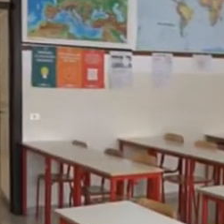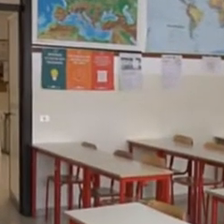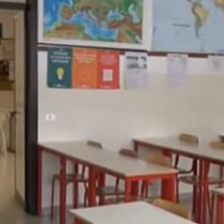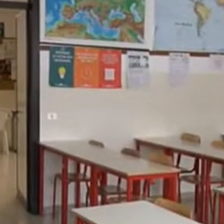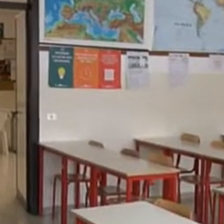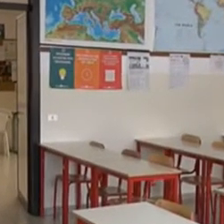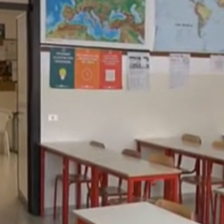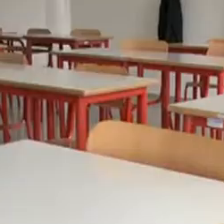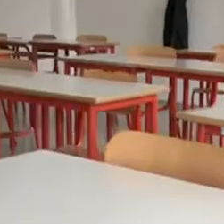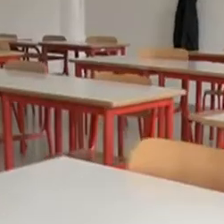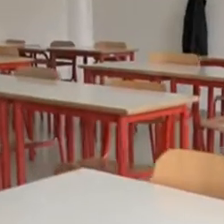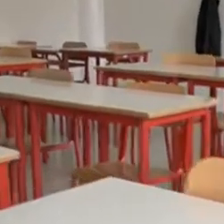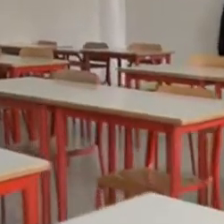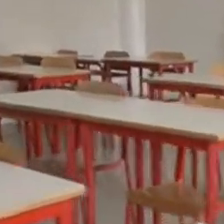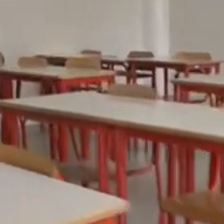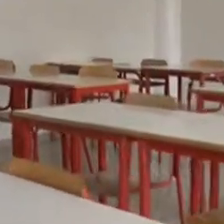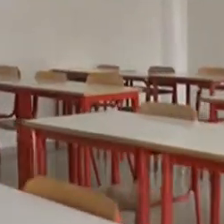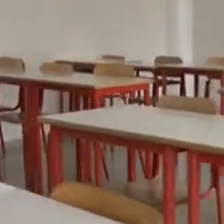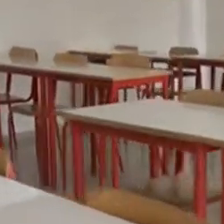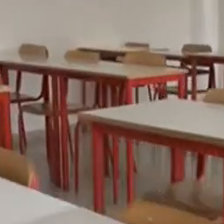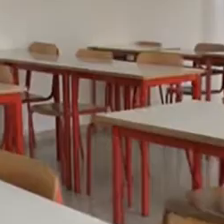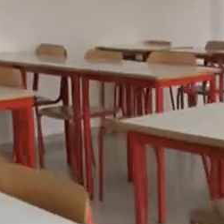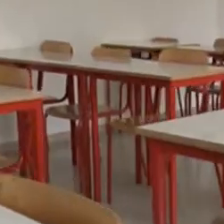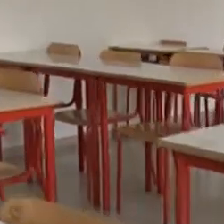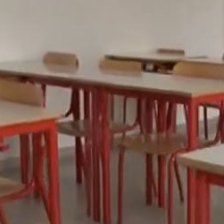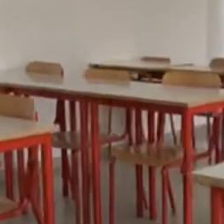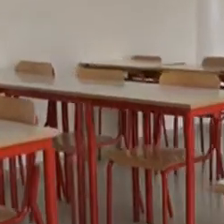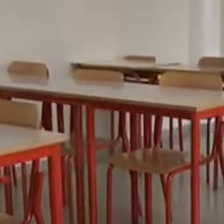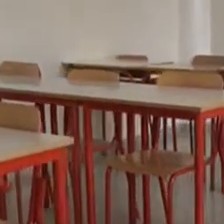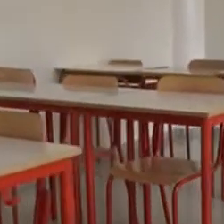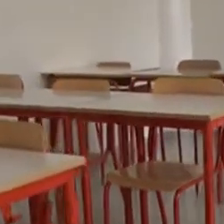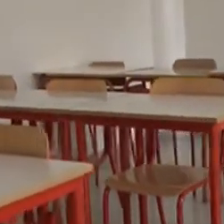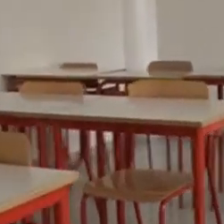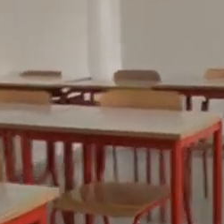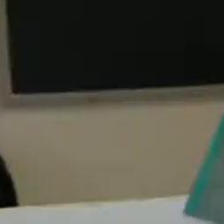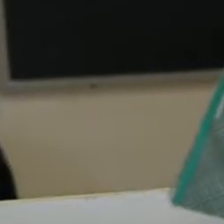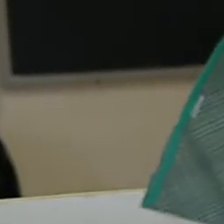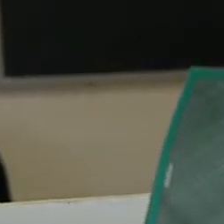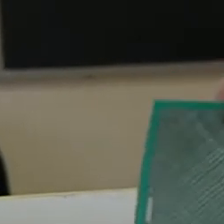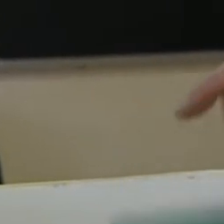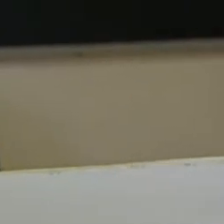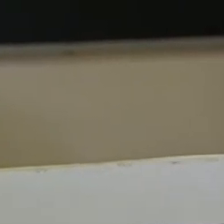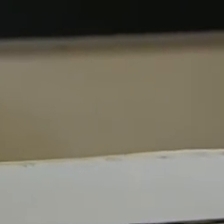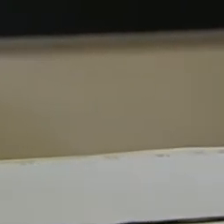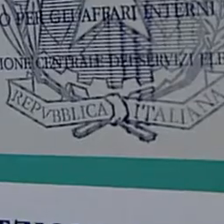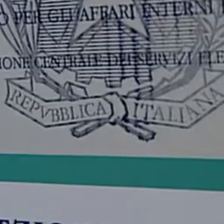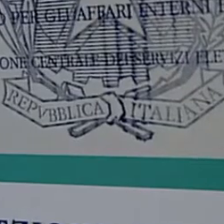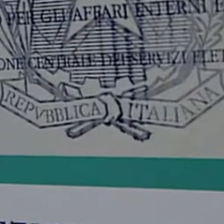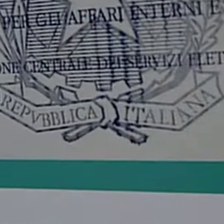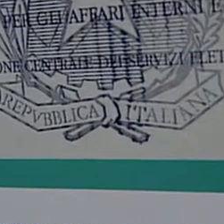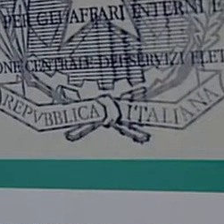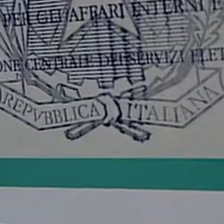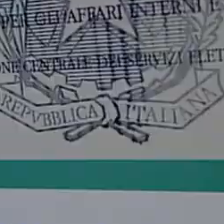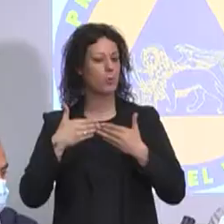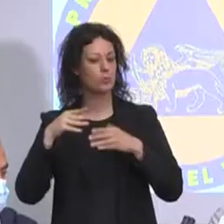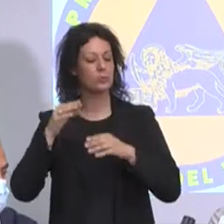a partire dalla data dell'inizio dell'anno scolastico, in qualche modo direttamente collegata a quello del voto per le regionali, e il governatore avverte. A